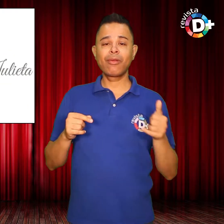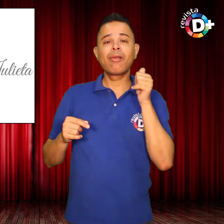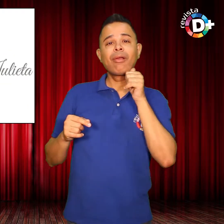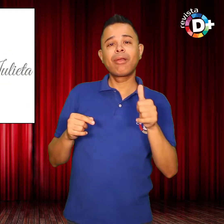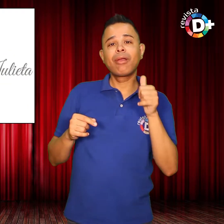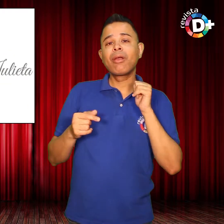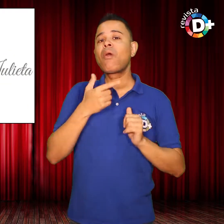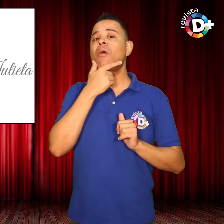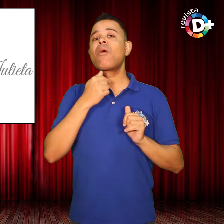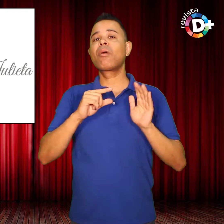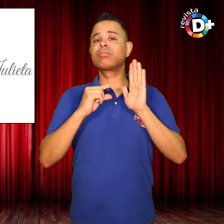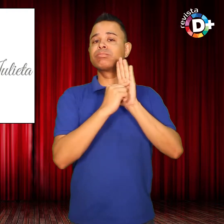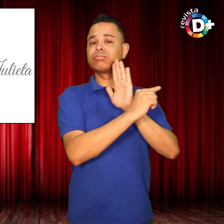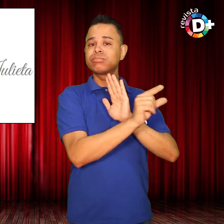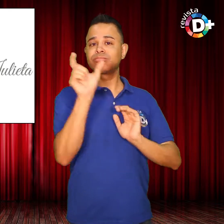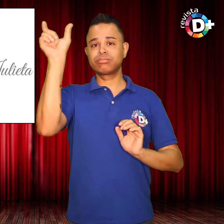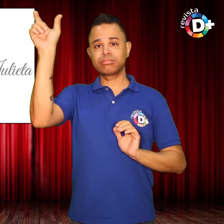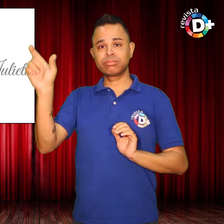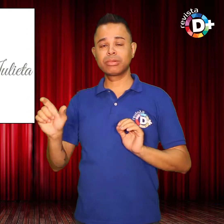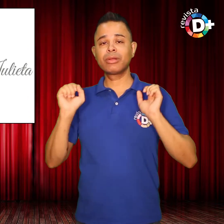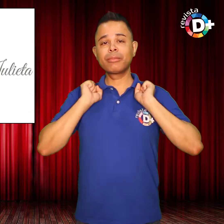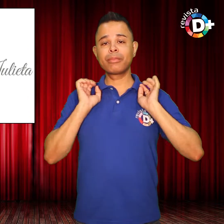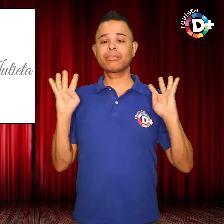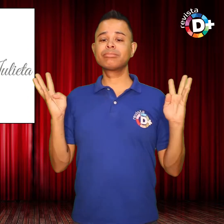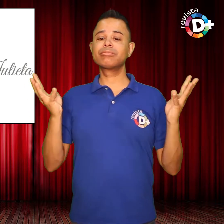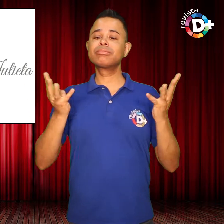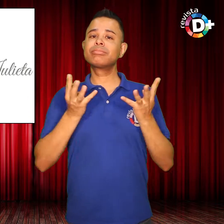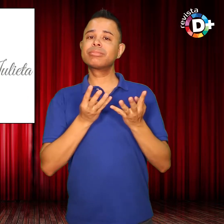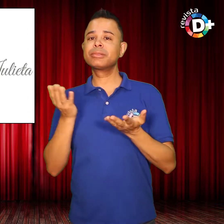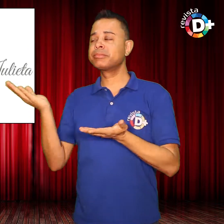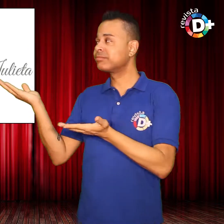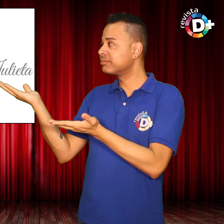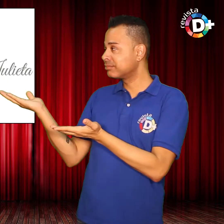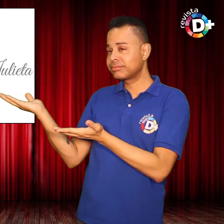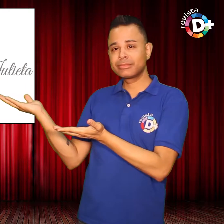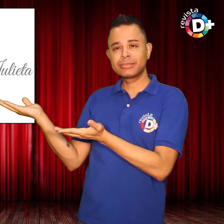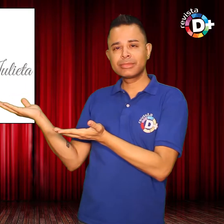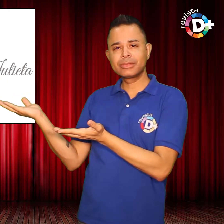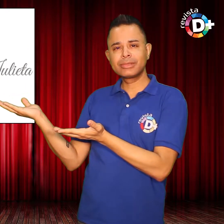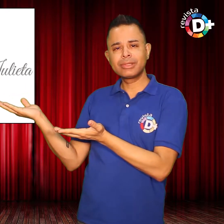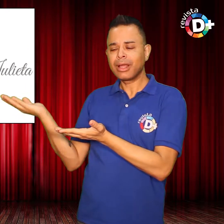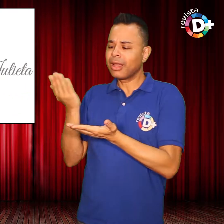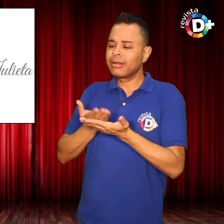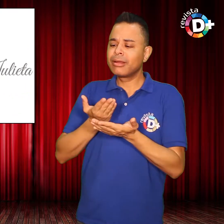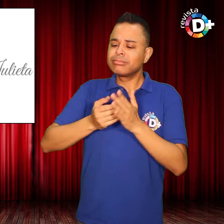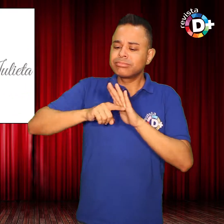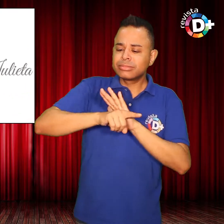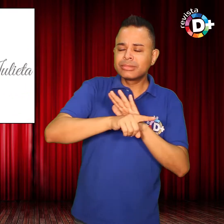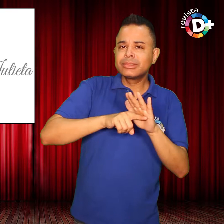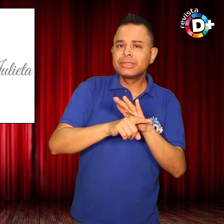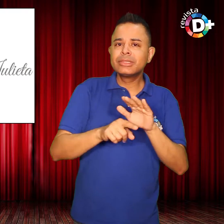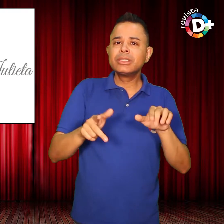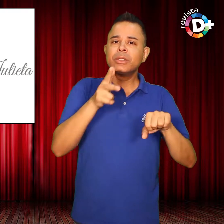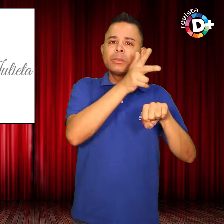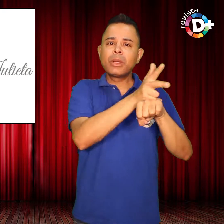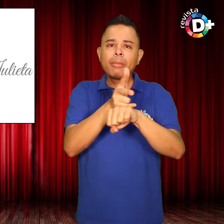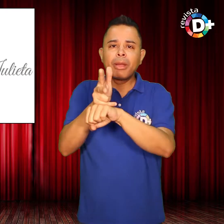shakespeare que no formato metalingüístico aborda as dificuldades de fazer uma obra audiovisual